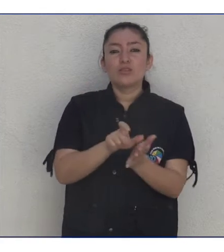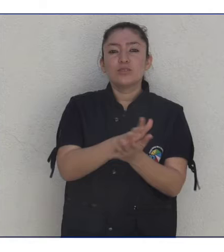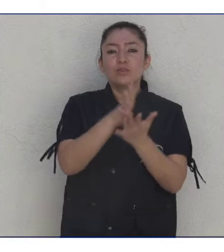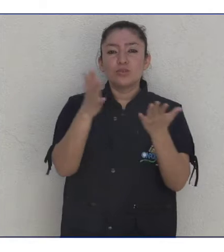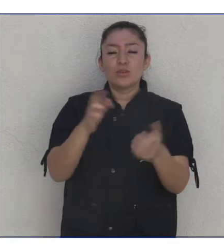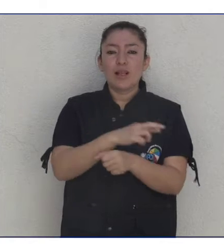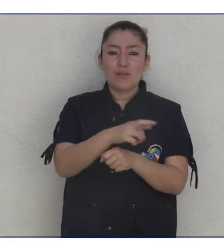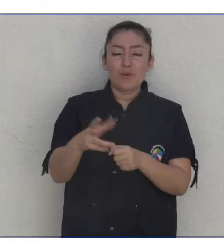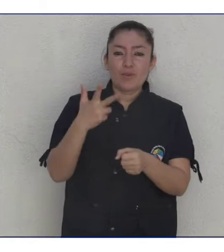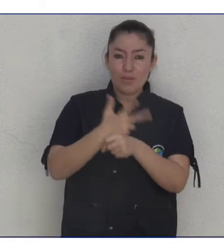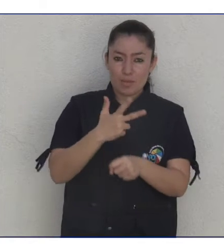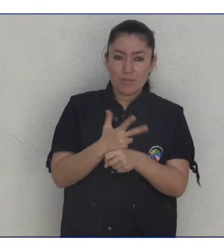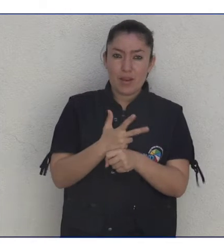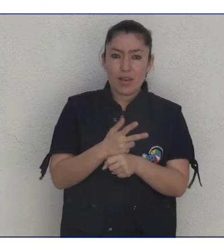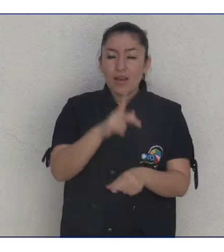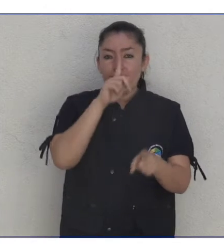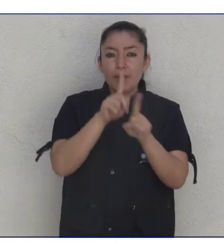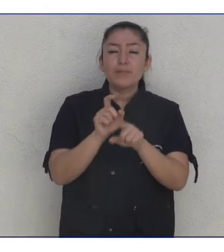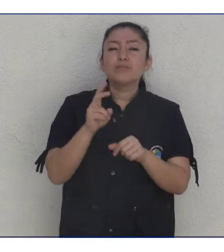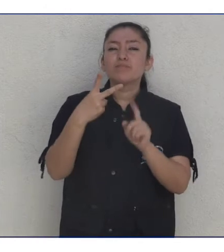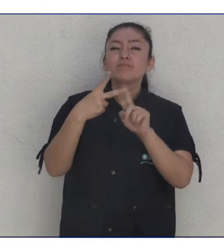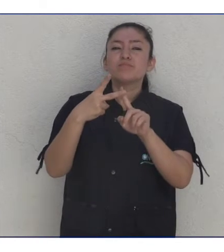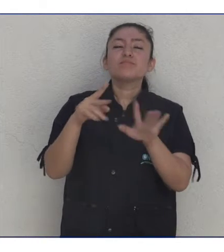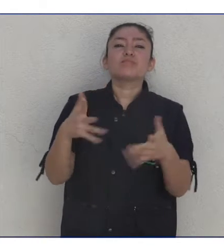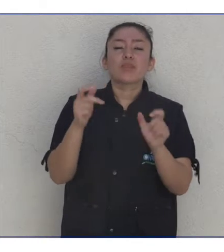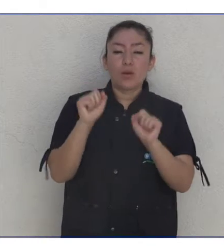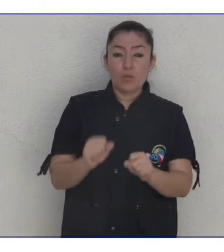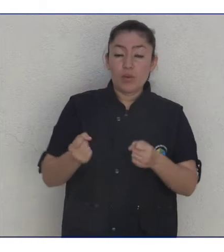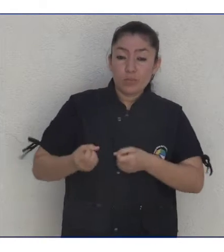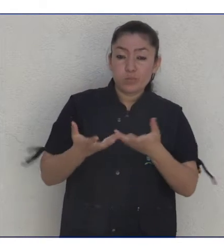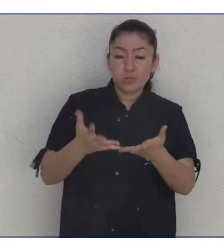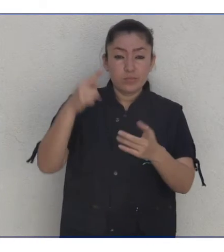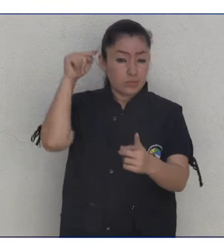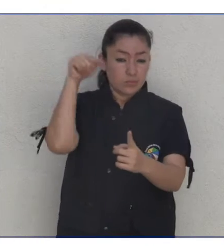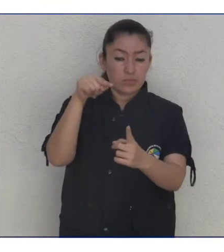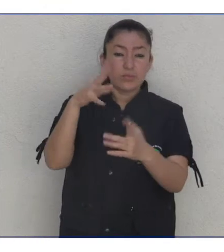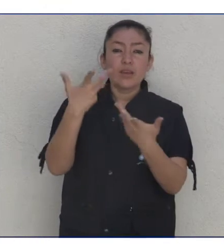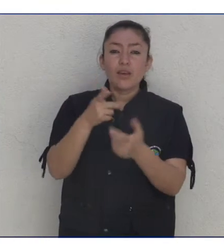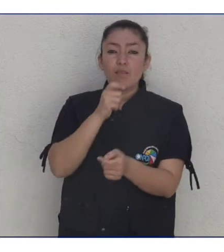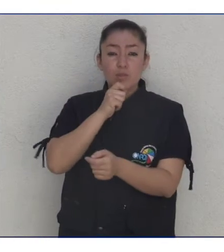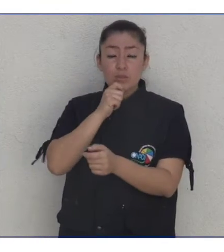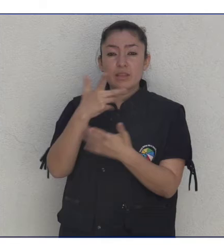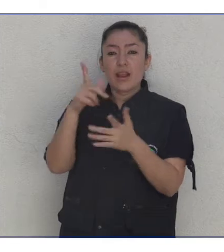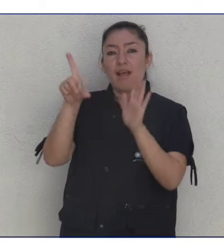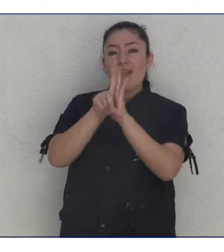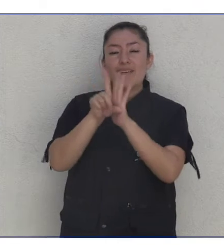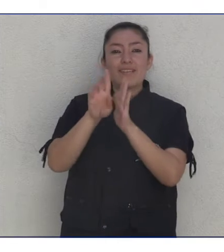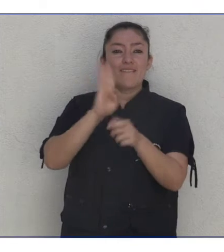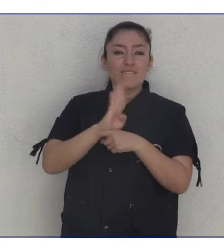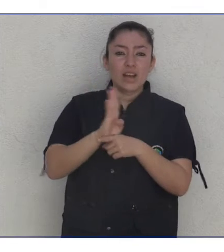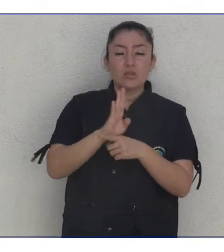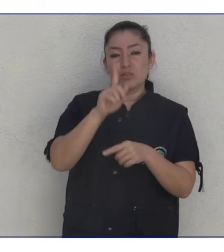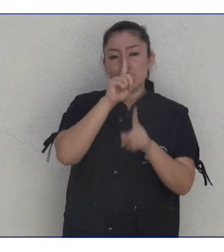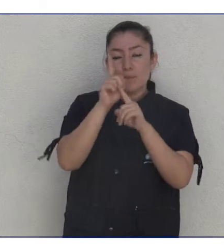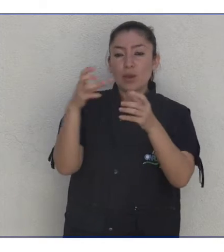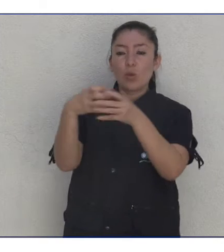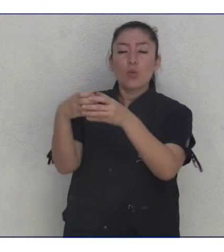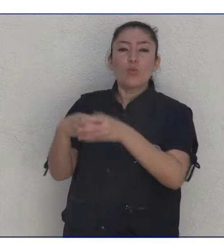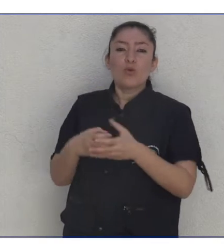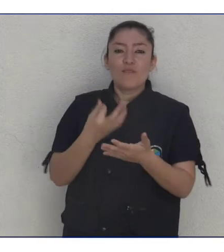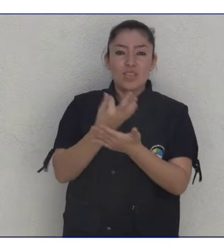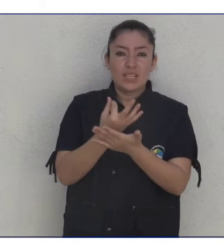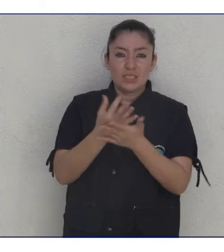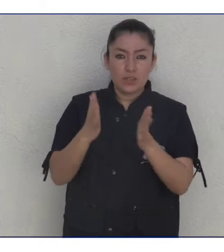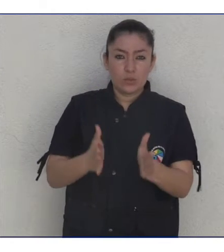Constitución Política de la República de Guatemala. 2. La expresamente definida como confidencial en la Ley de Bancos y Grupos